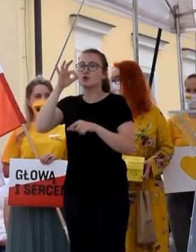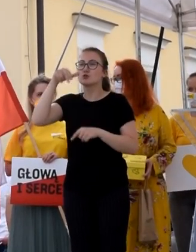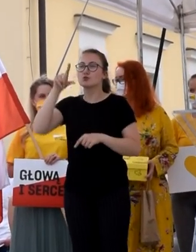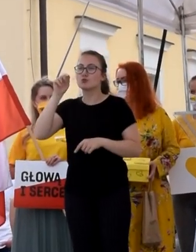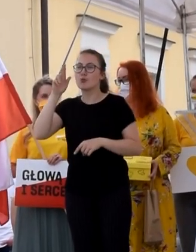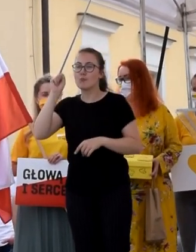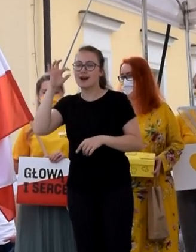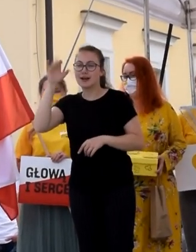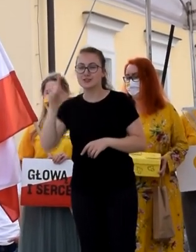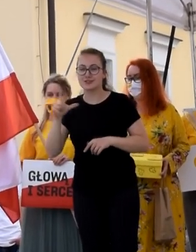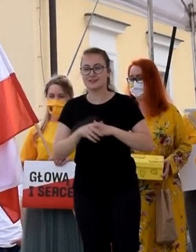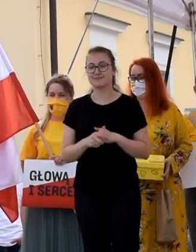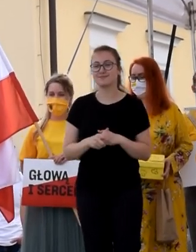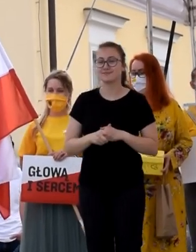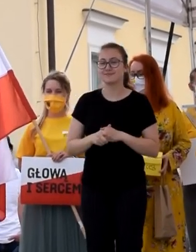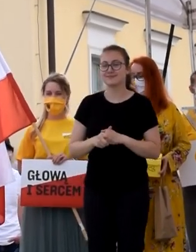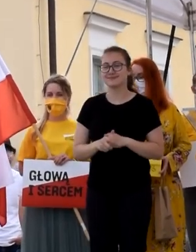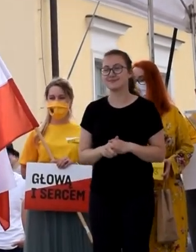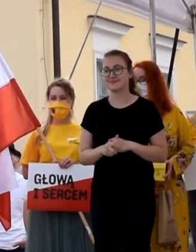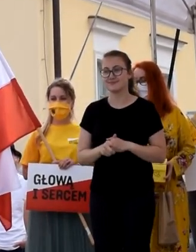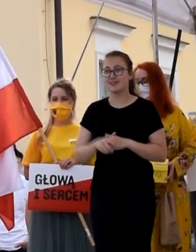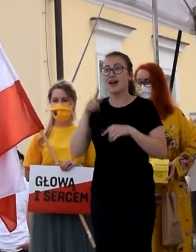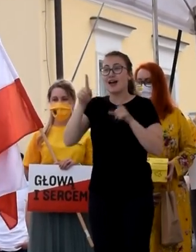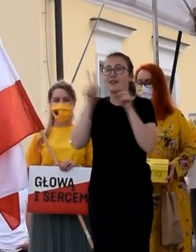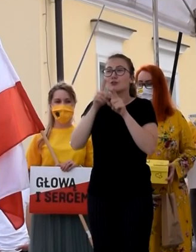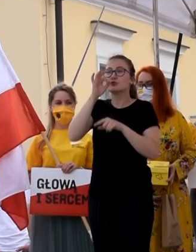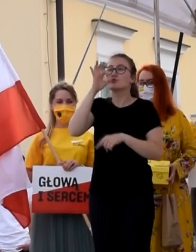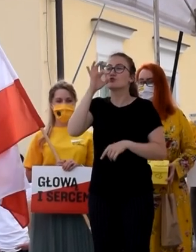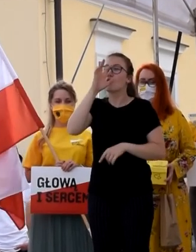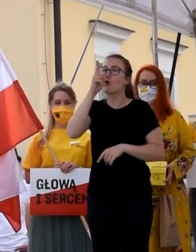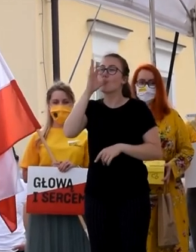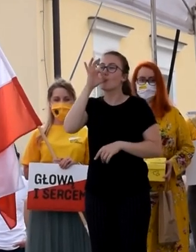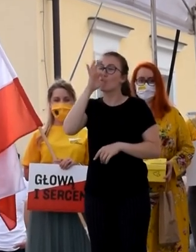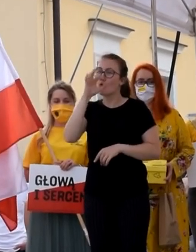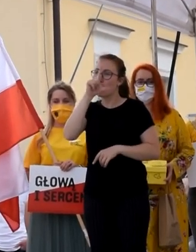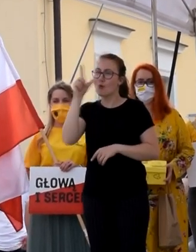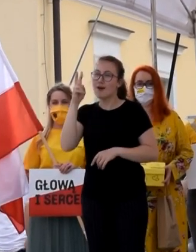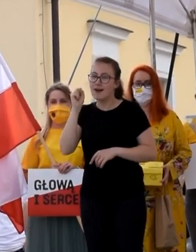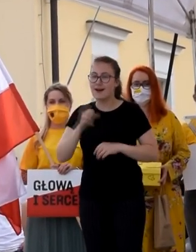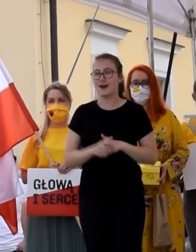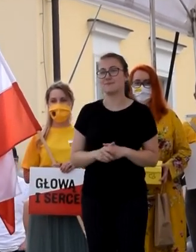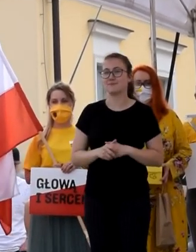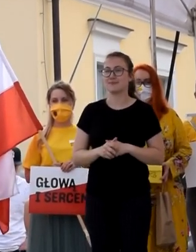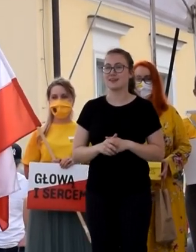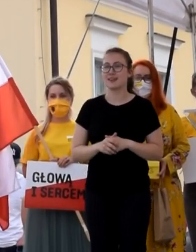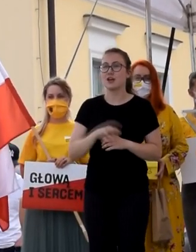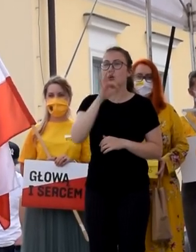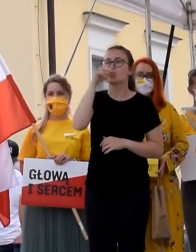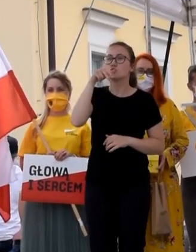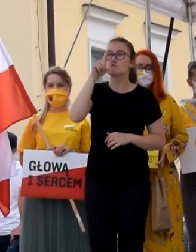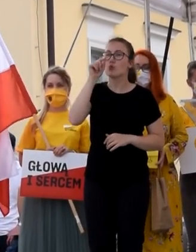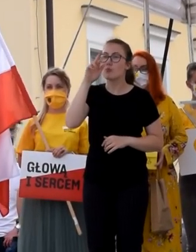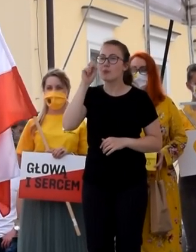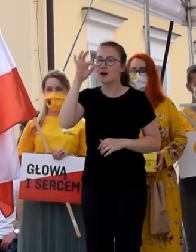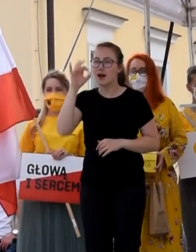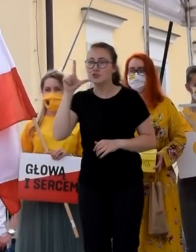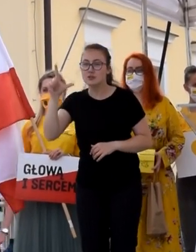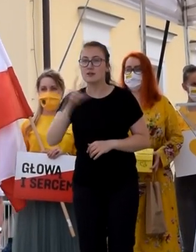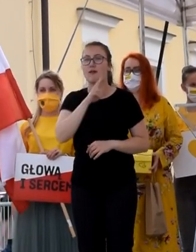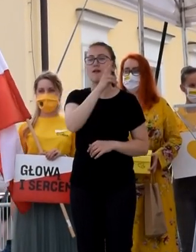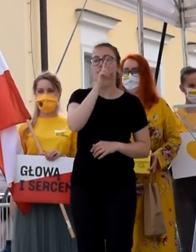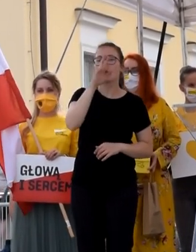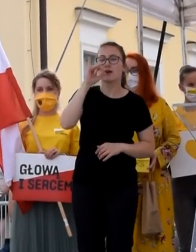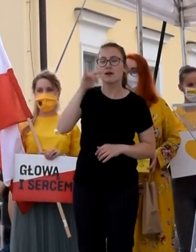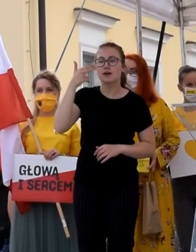nie Pachołki, przecież wiemy to wszyscy. Do Supraśla, do Krynek, do tatarskich